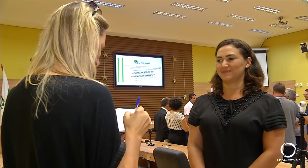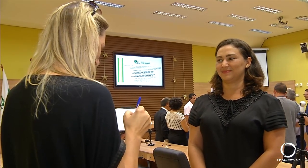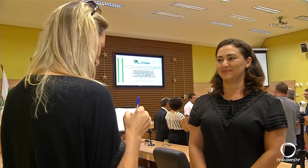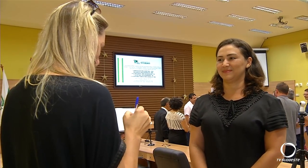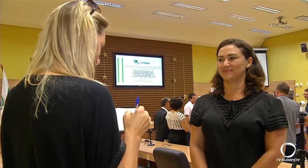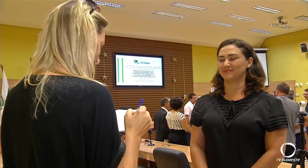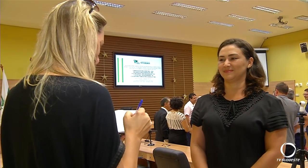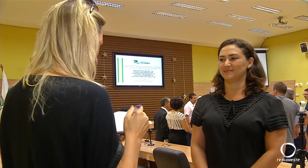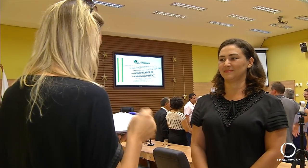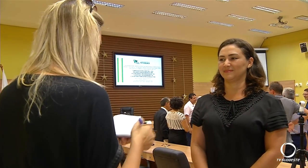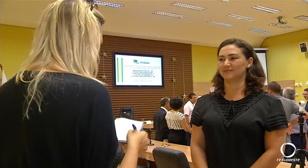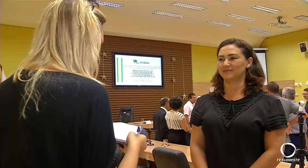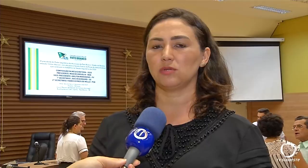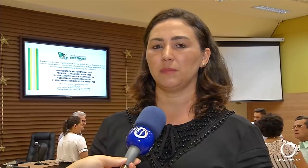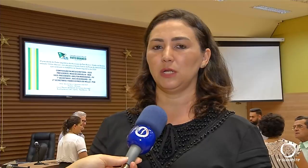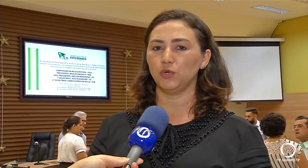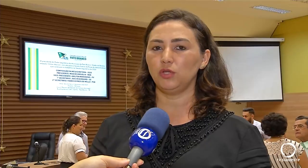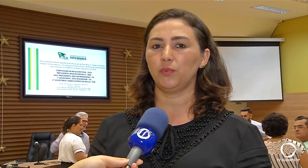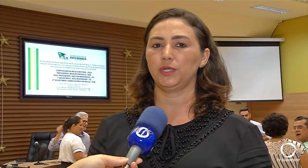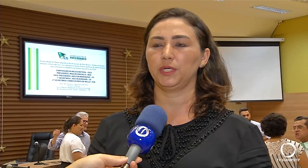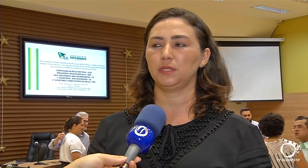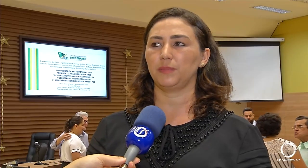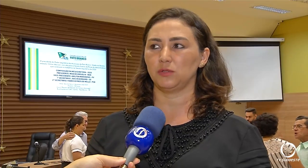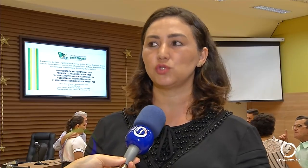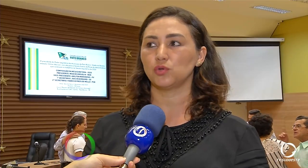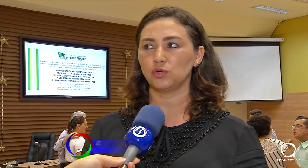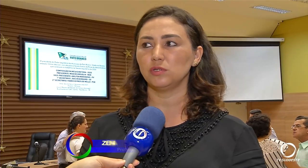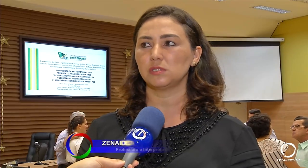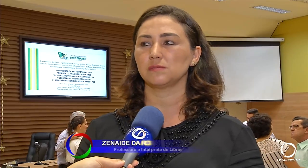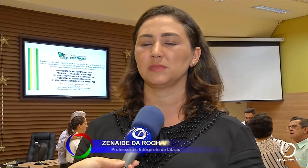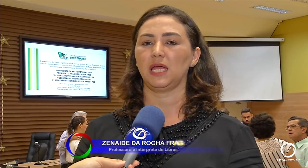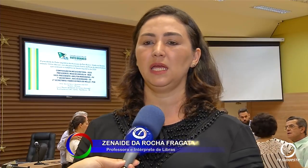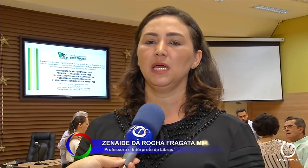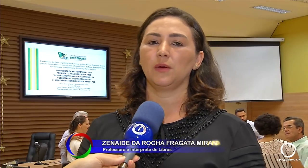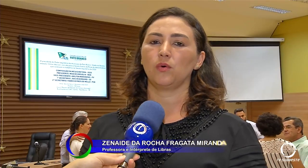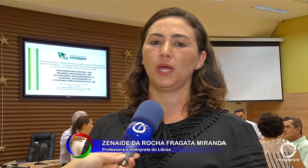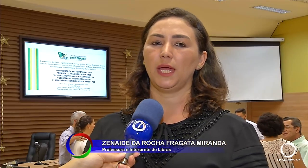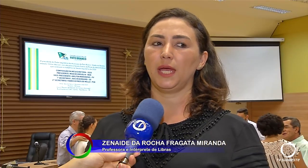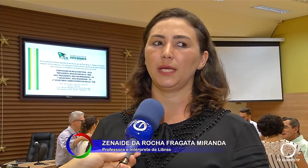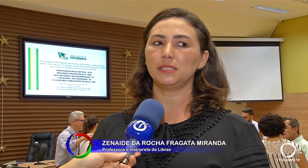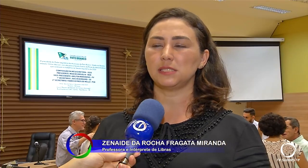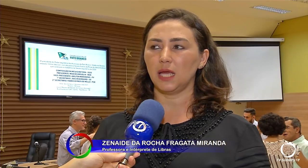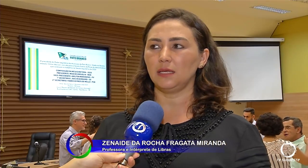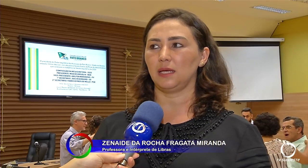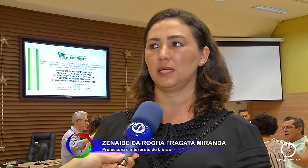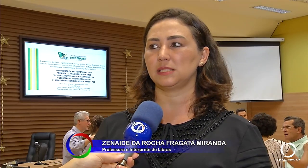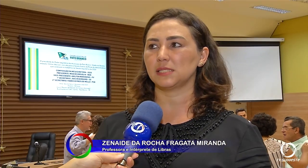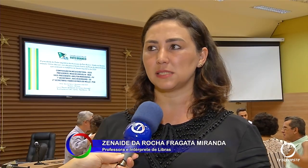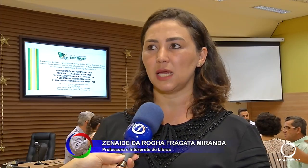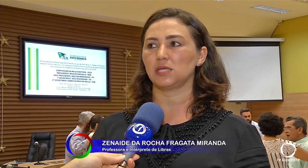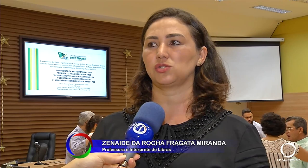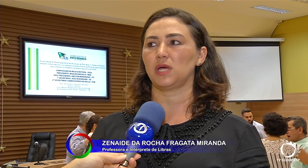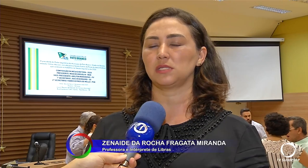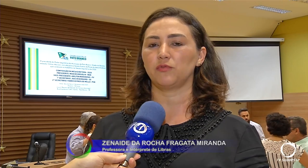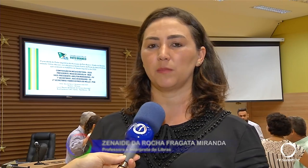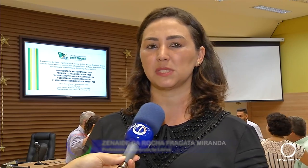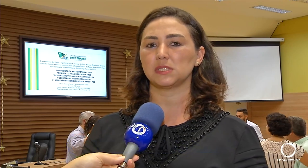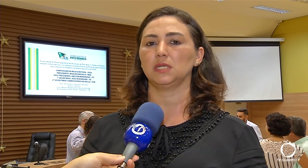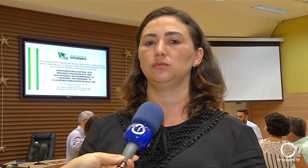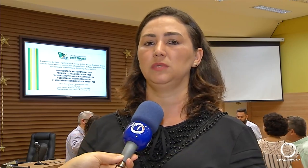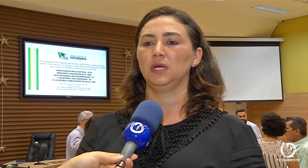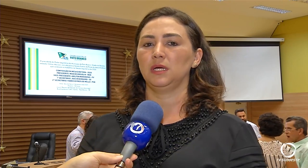em vários locais da cidade. É um trabalho muito importante para os surdos, né? Eles têm esse acesso a